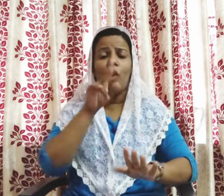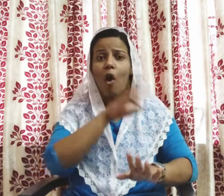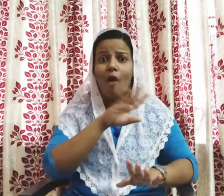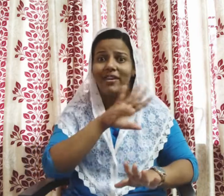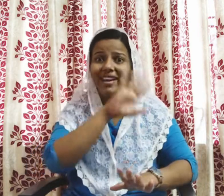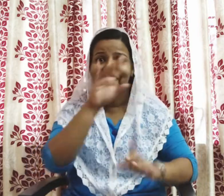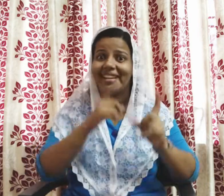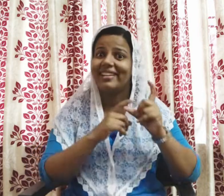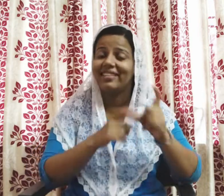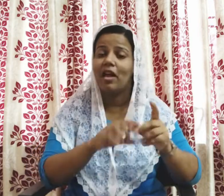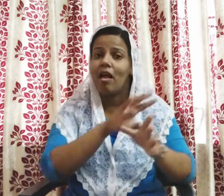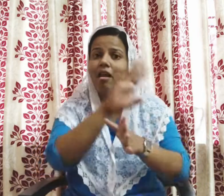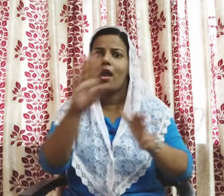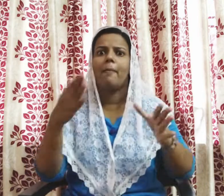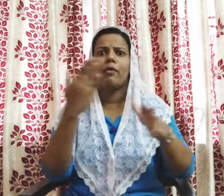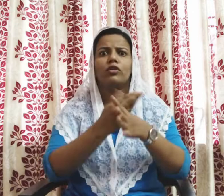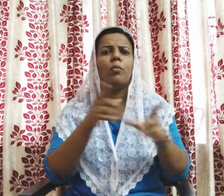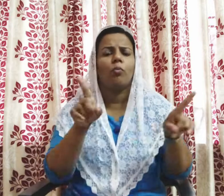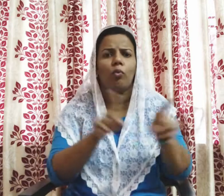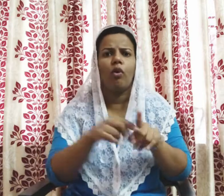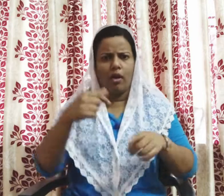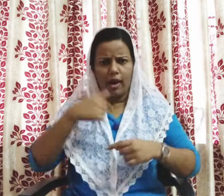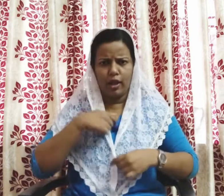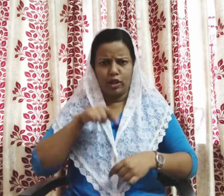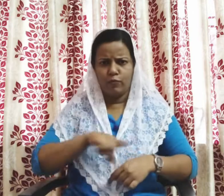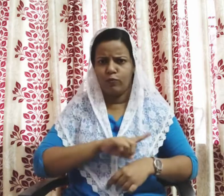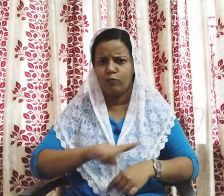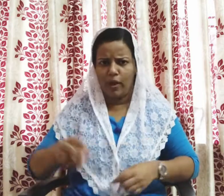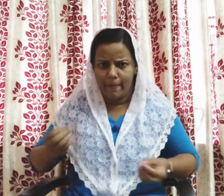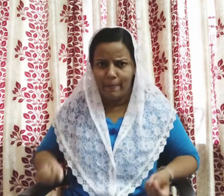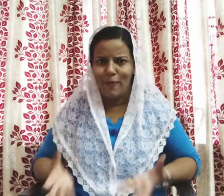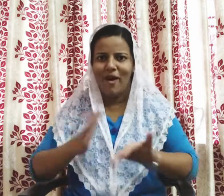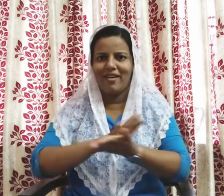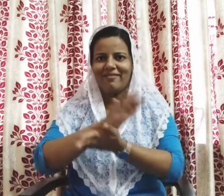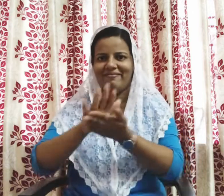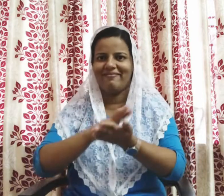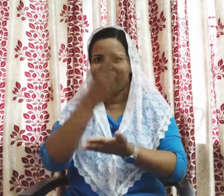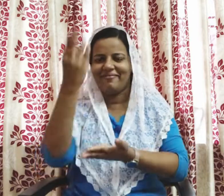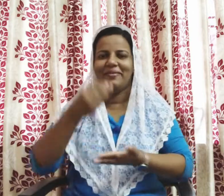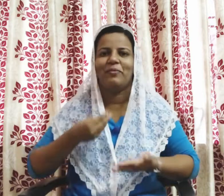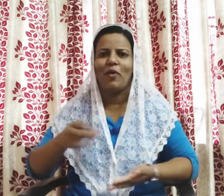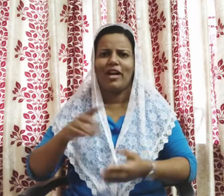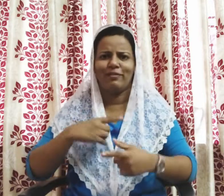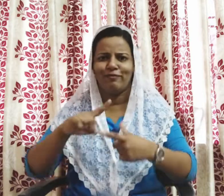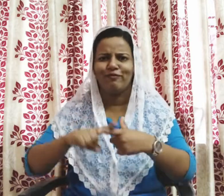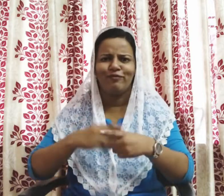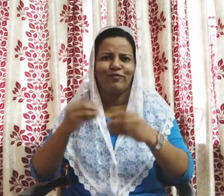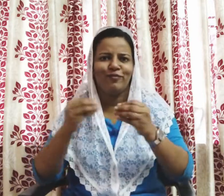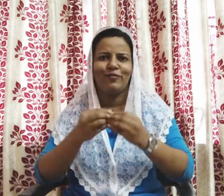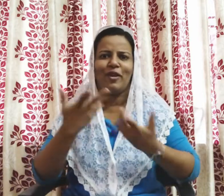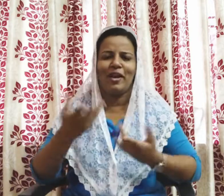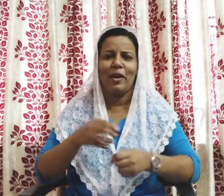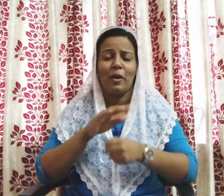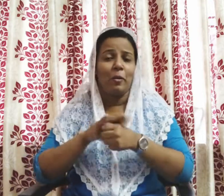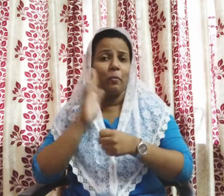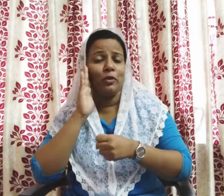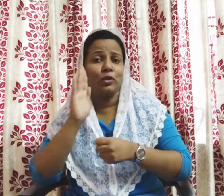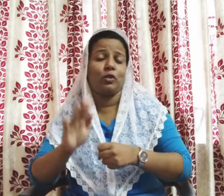പ്രവർത്തിച്ച പരിശുദ്ധാത്മാവ് ഇന്ന് നമ്മളിലൂടെയും പ്രവർത്തിക്കാൻ പോവുകയാണ്. നിങ്ങളുടെ ജോലിസ്ഥലത്ത് ഈ പരിശുദ്ധാത്മാവ് നിങ്ങളെ പ്രസംഗിക്കുമ്പോൾ, അന്യഭാഷ